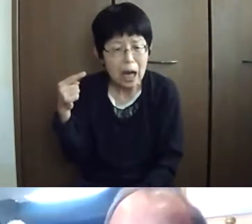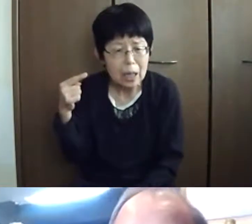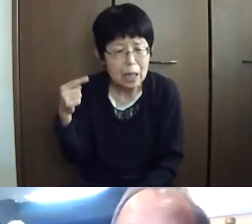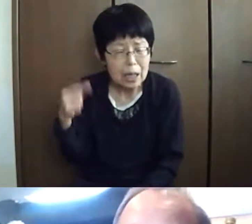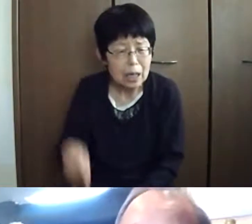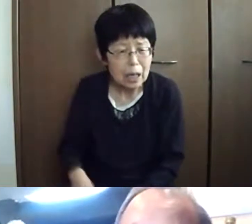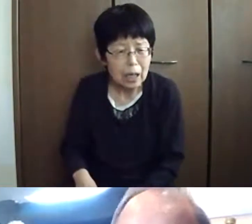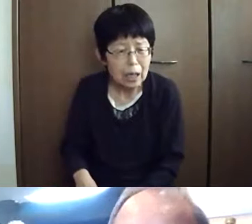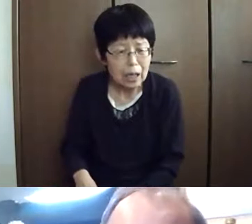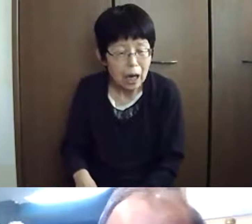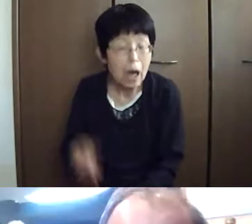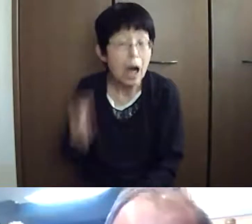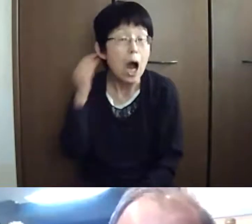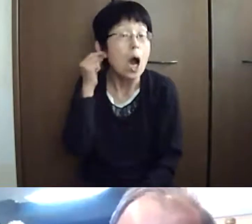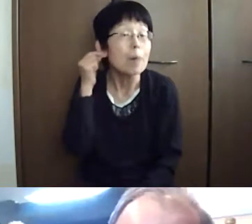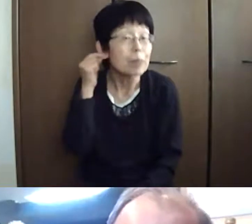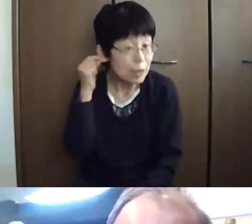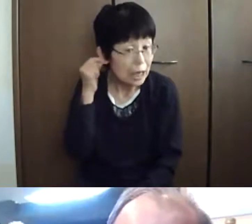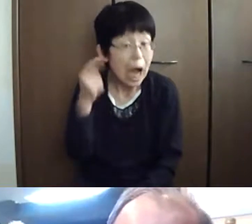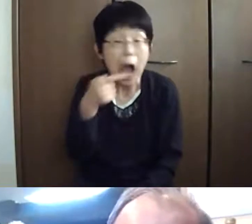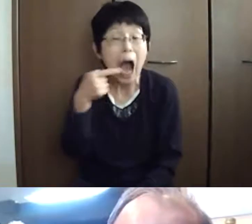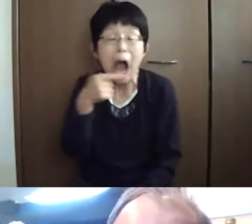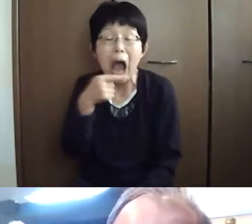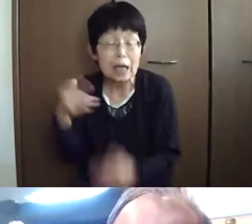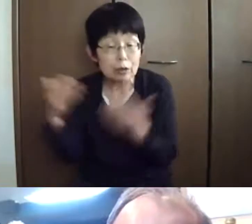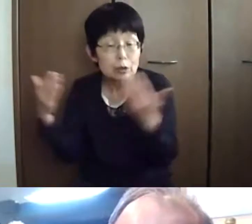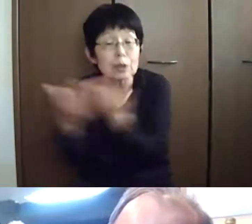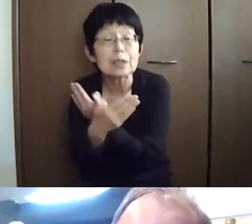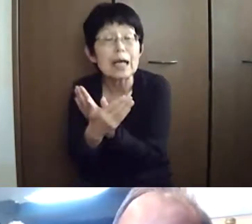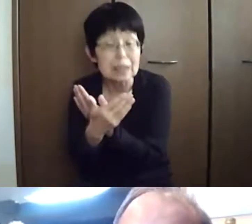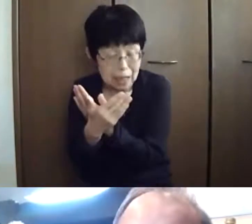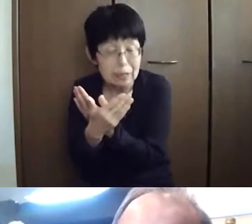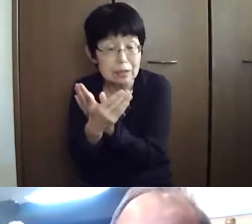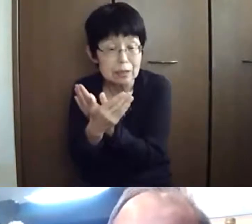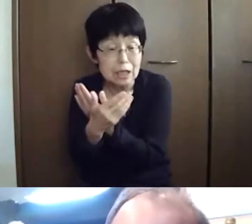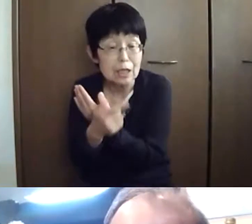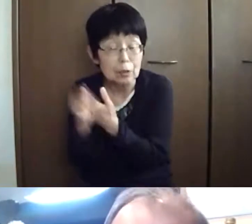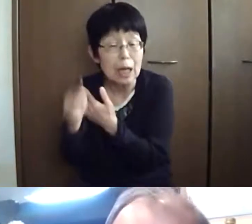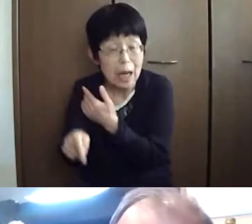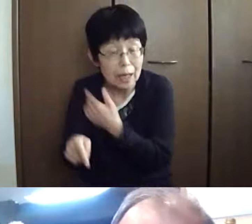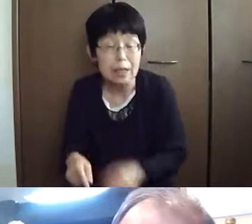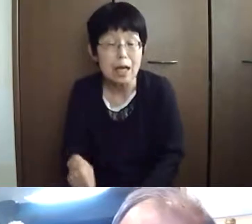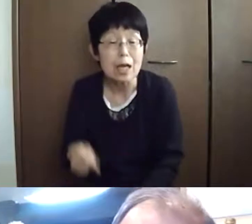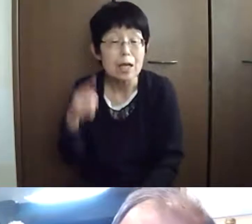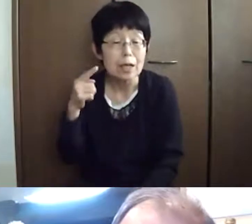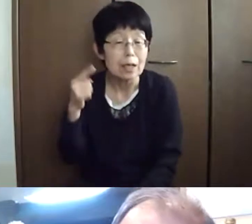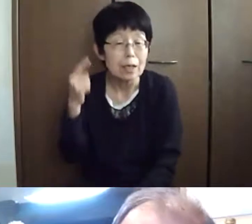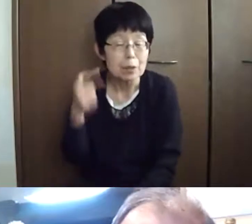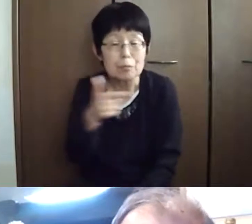が赤くなったというね。 あ、 これをね、耳垢を打つ前の対局者の心境